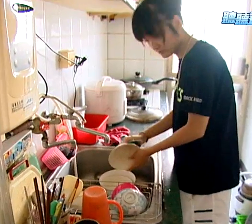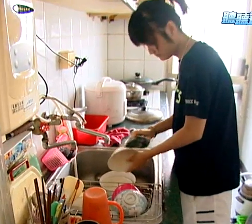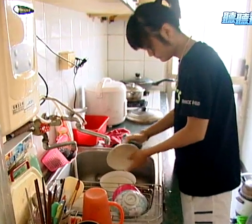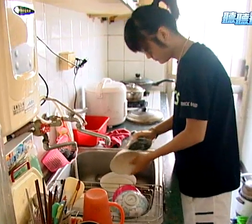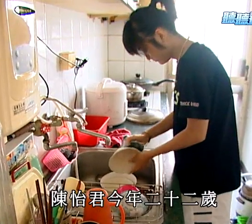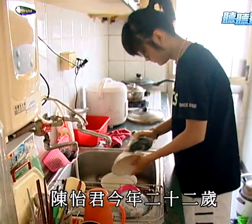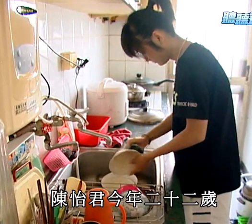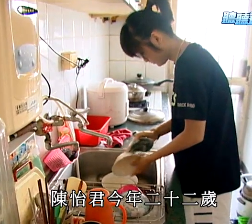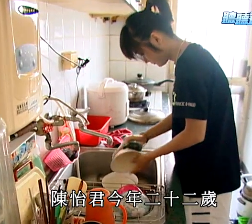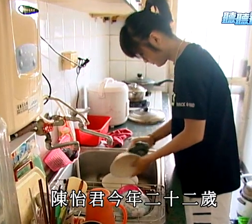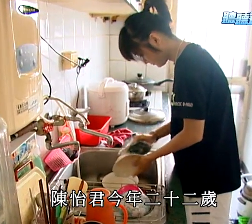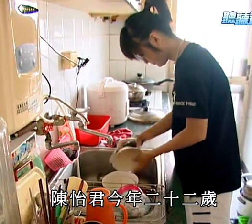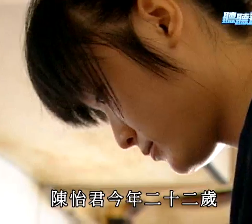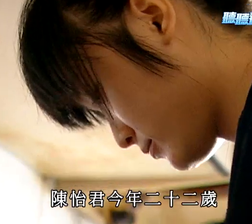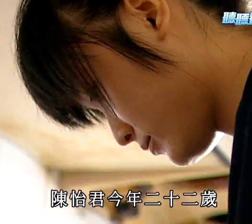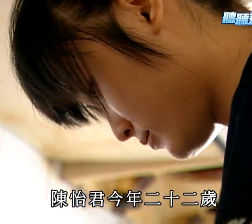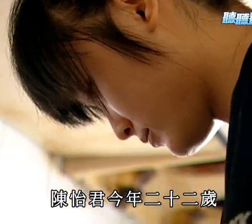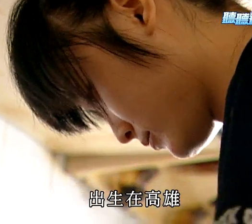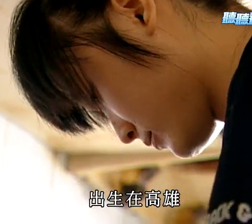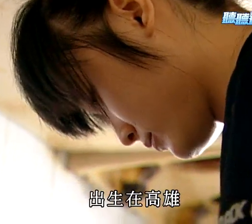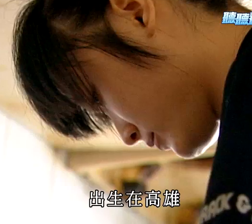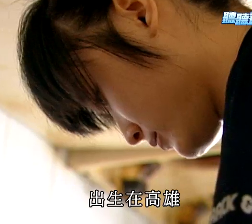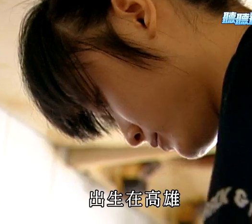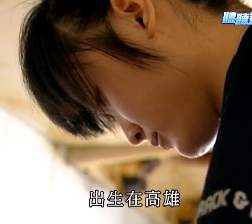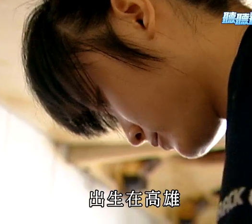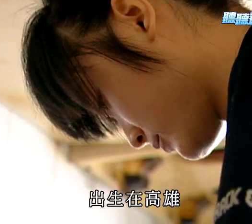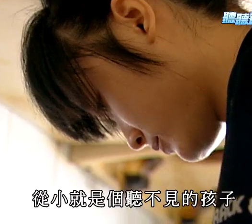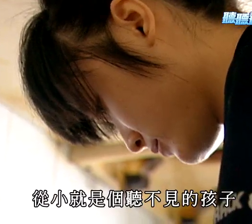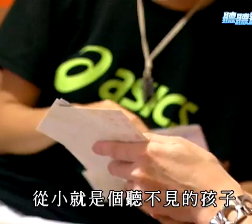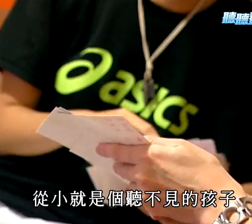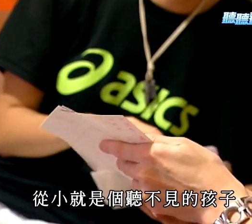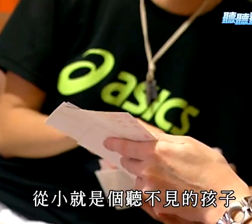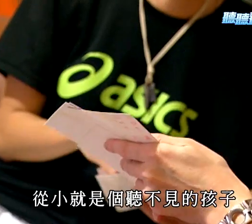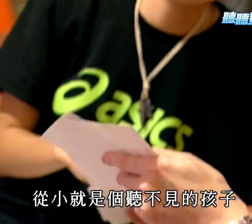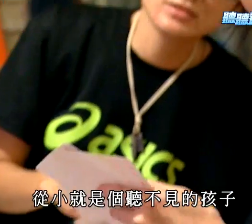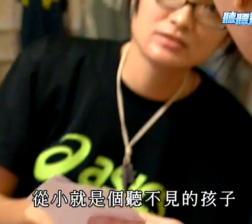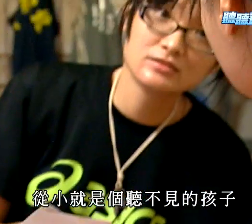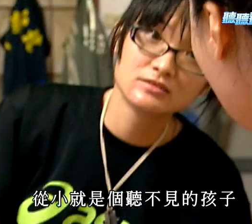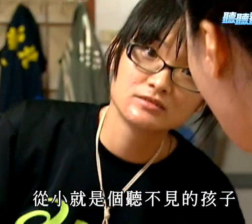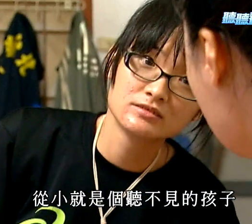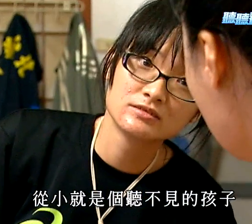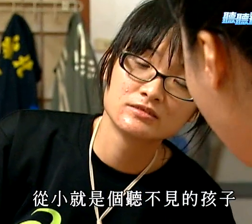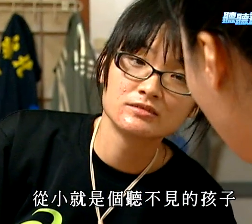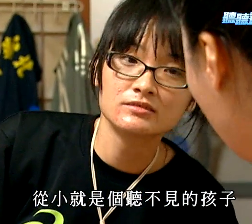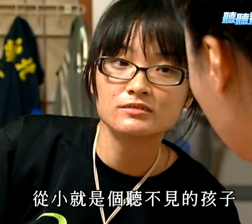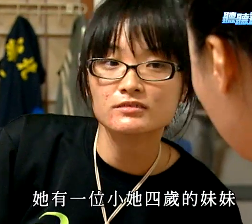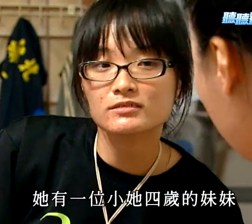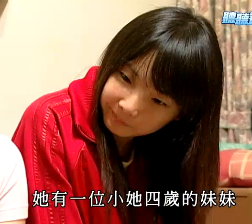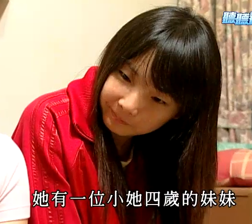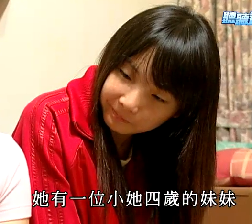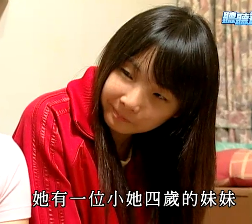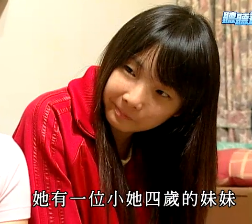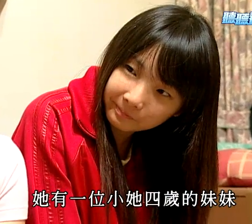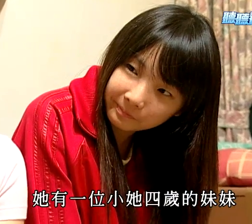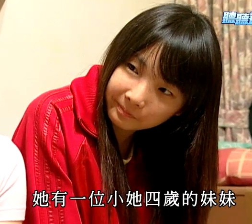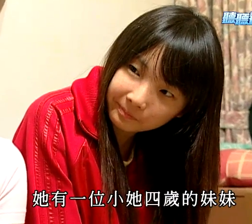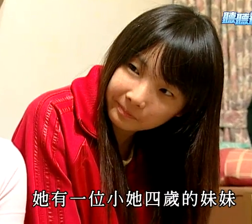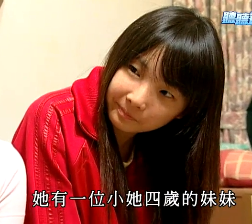陈怡君今年22岁，出生在高雄。从小就是个听不见的孩子，他有一位小他4岁的妹